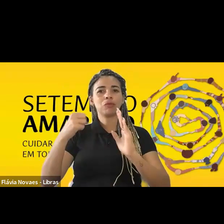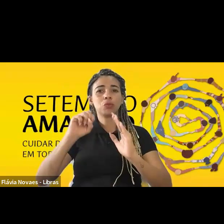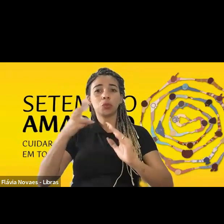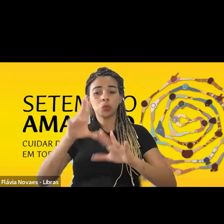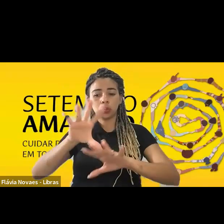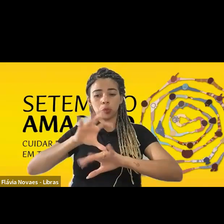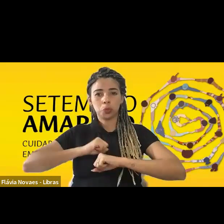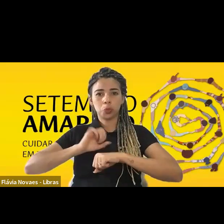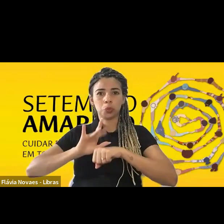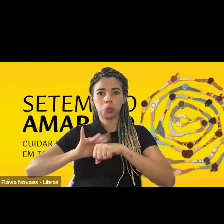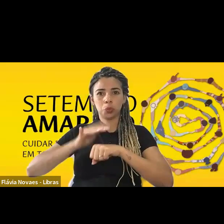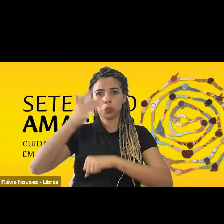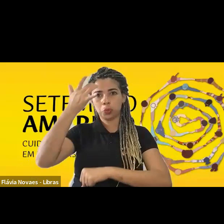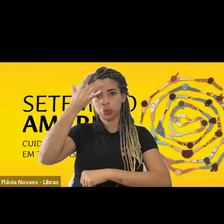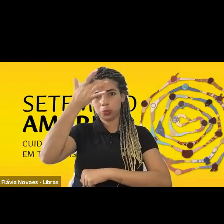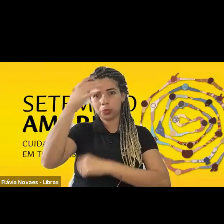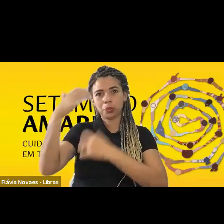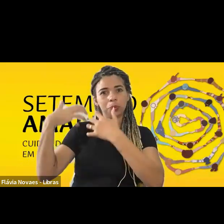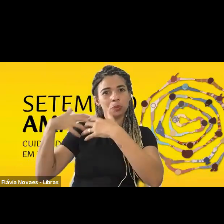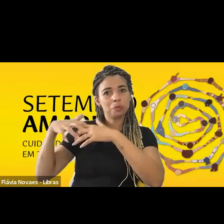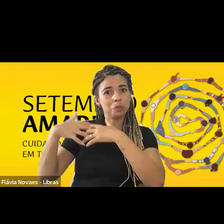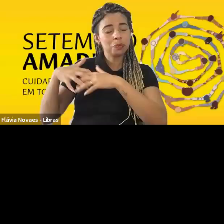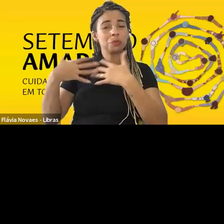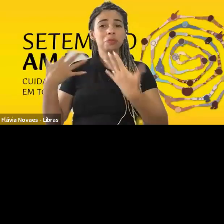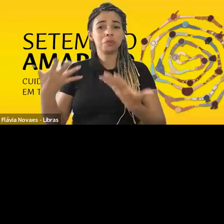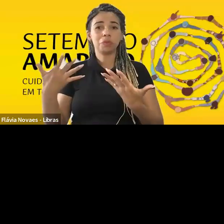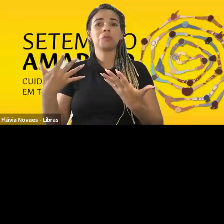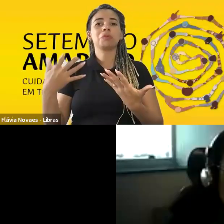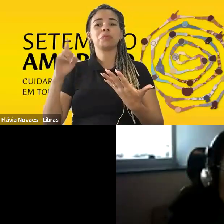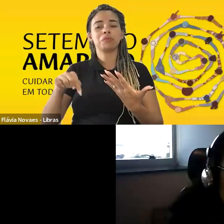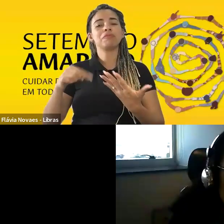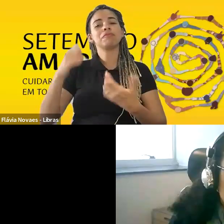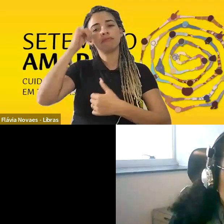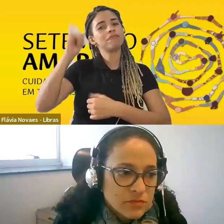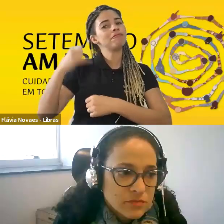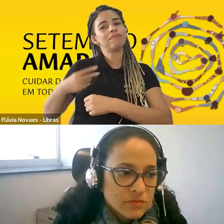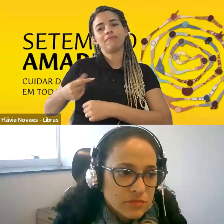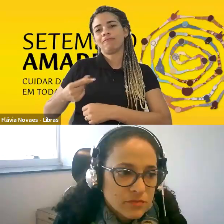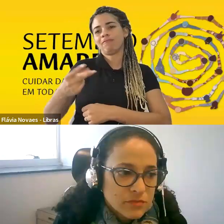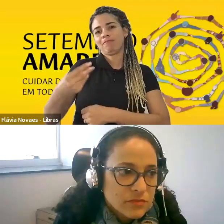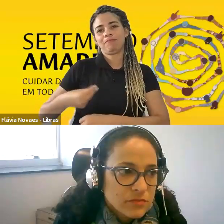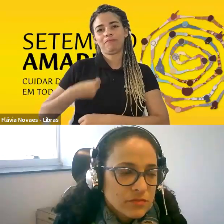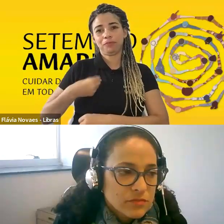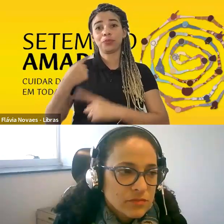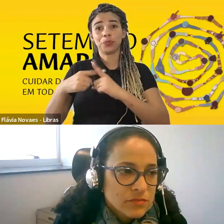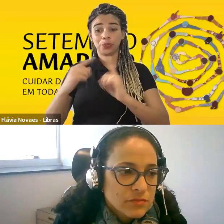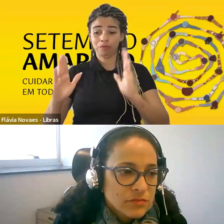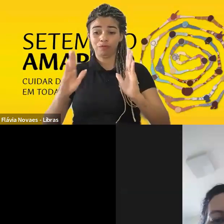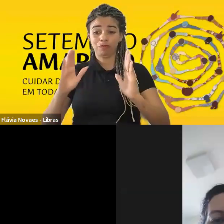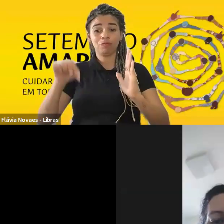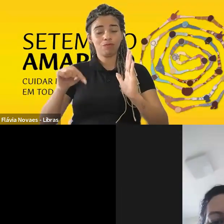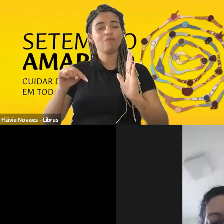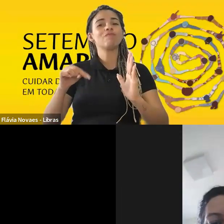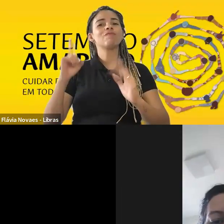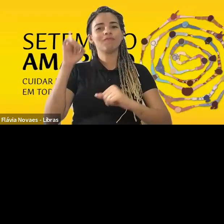está falando de uma prevenção universal, uma prevenção para a vida toda, né? Essa é uma fase muito particular e muito delicada da